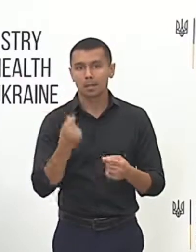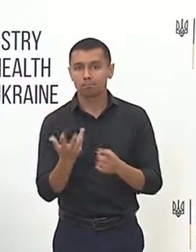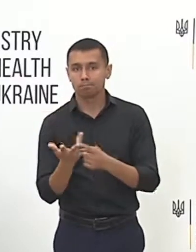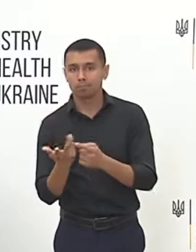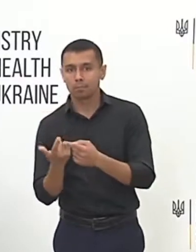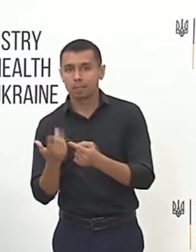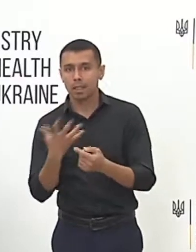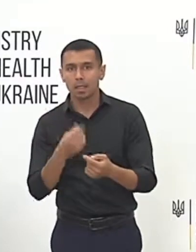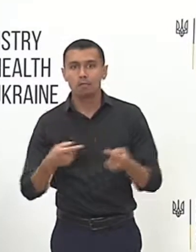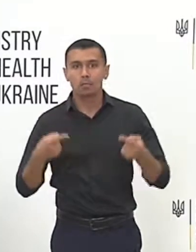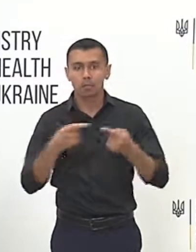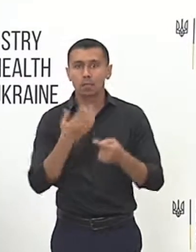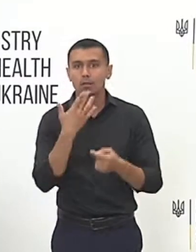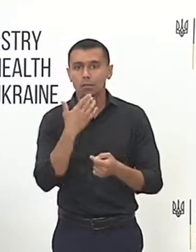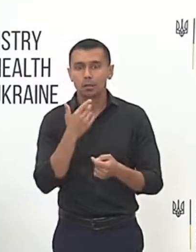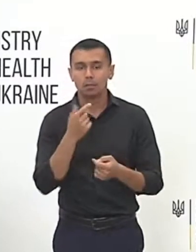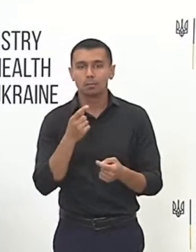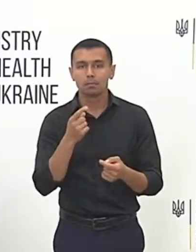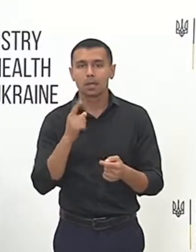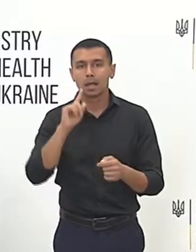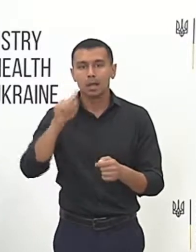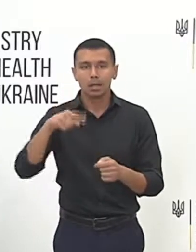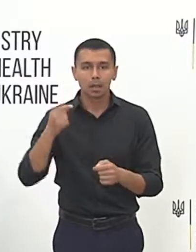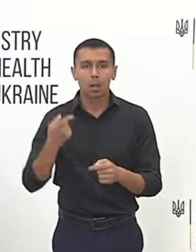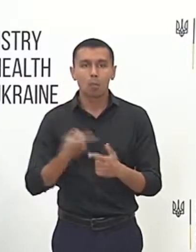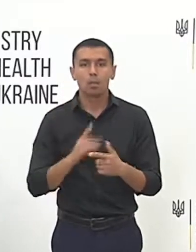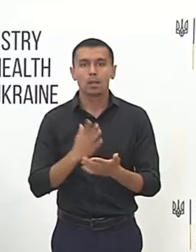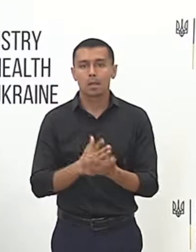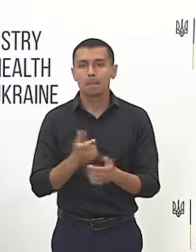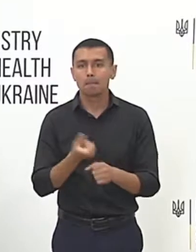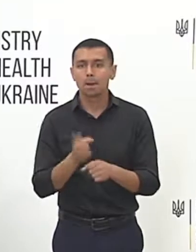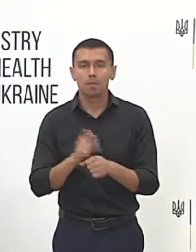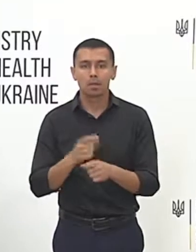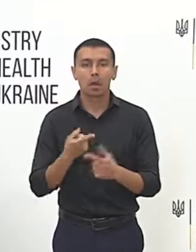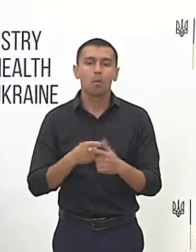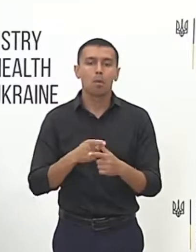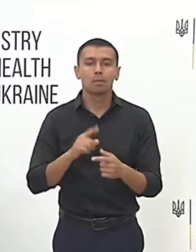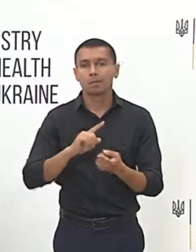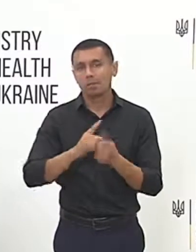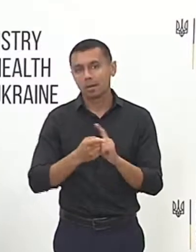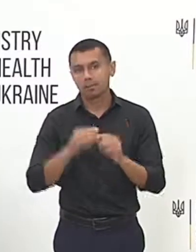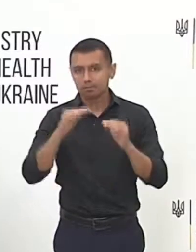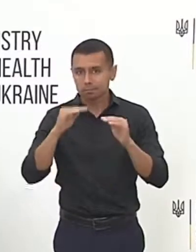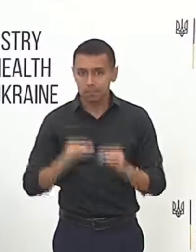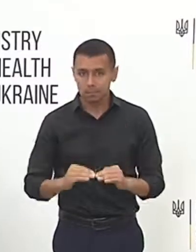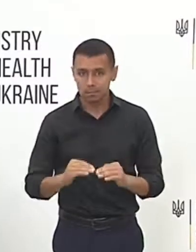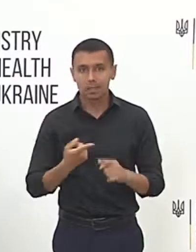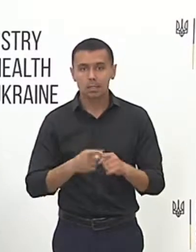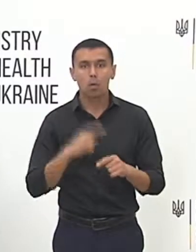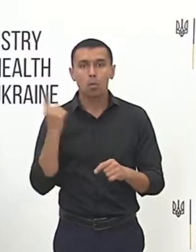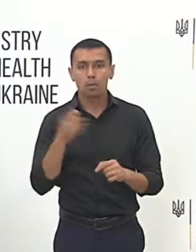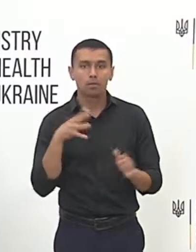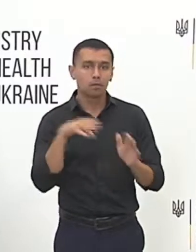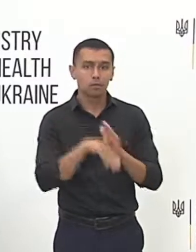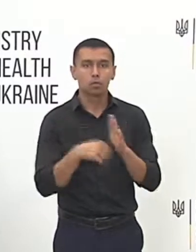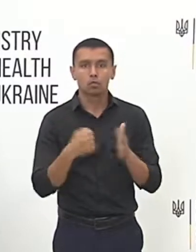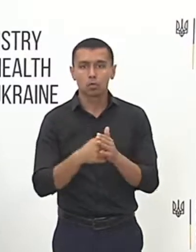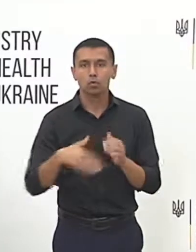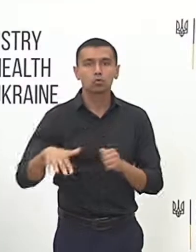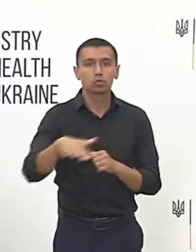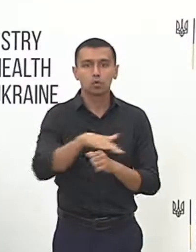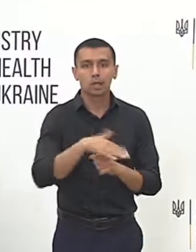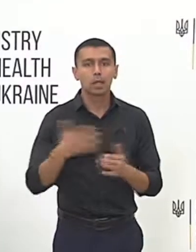поспіль не відповідає національним критеріям, або є перевищення, або навпаки зниження по певних критеріях, ця область відноситься до